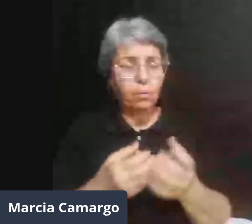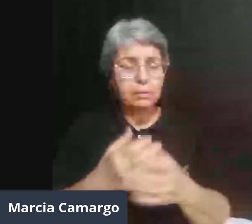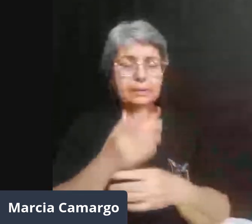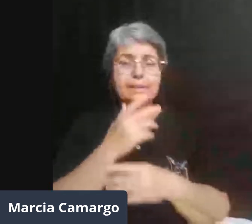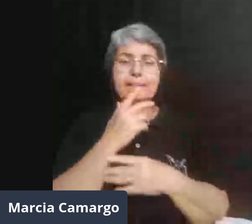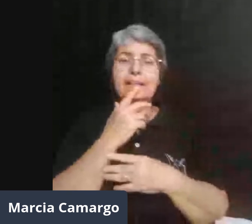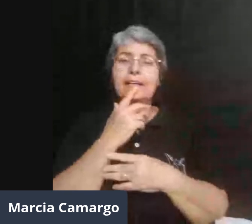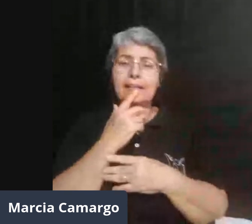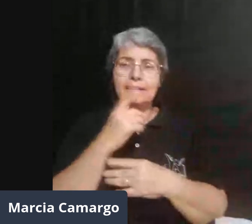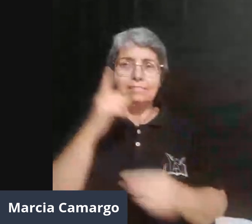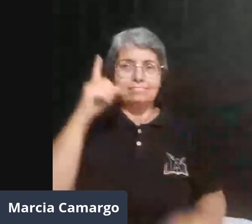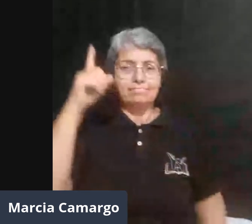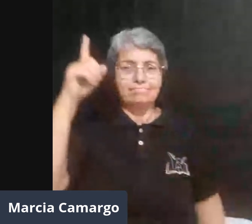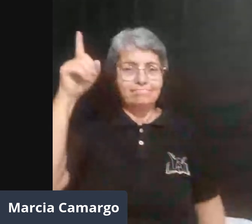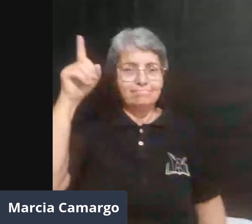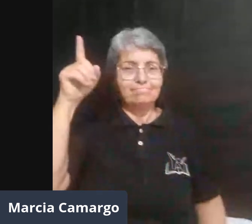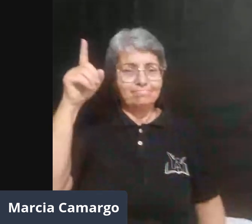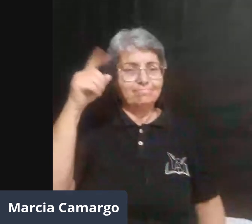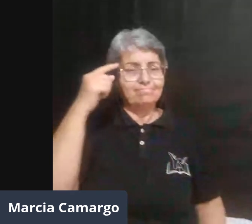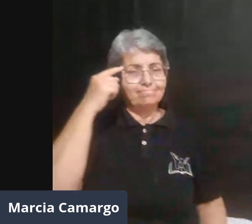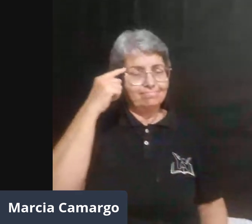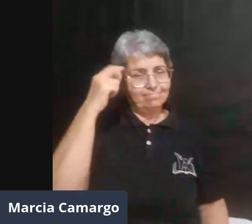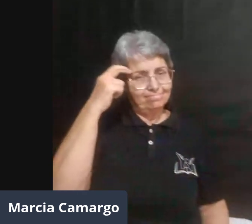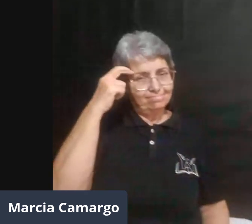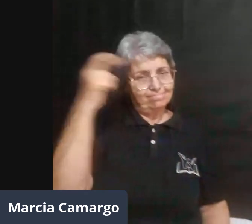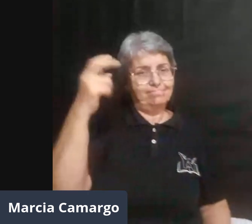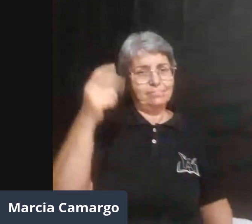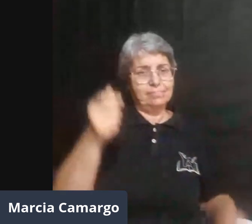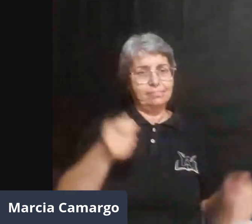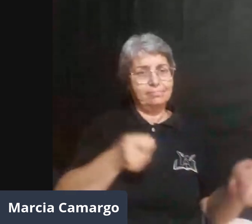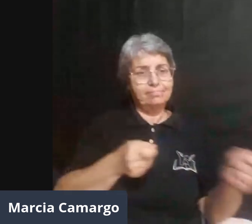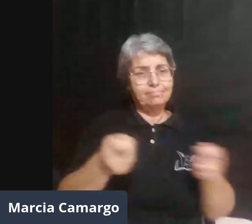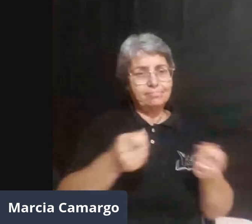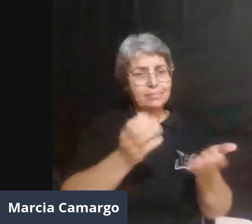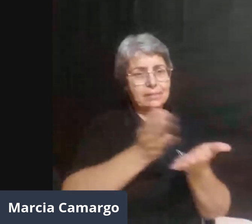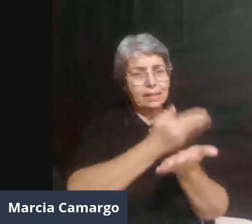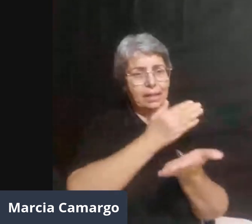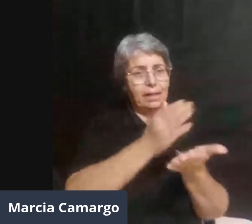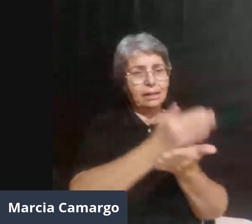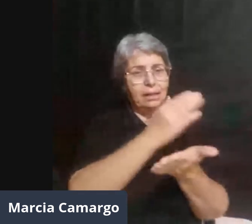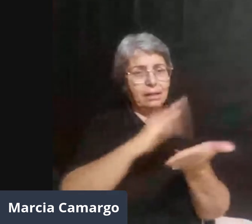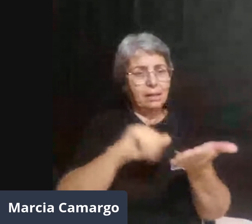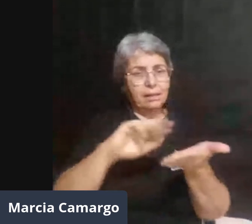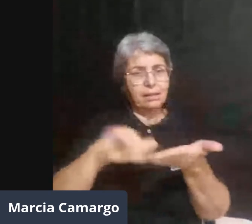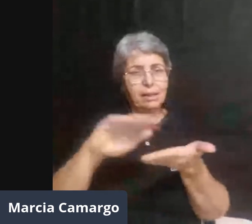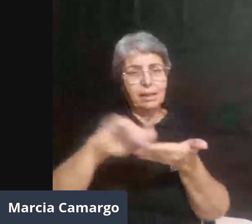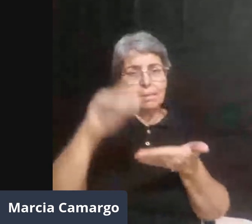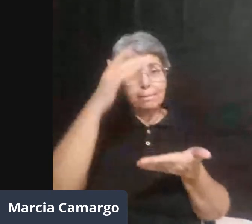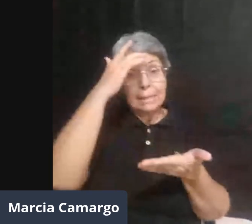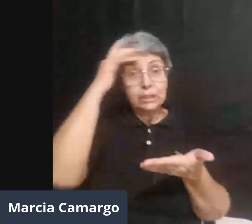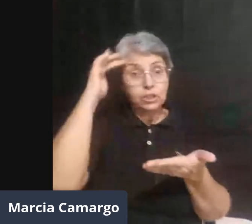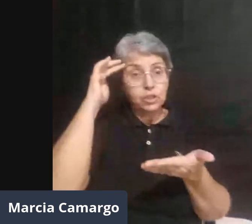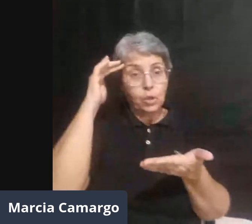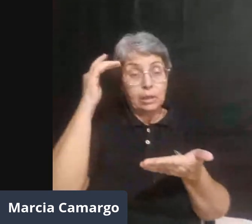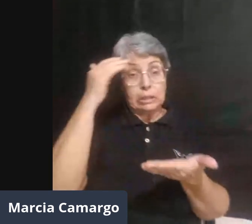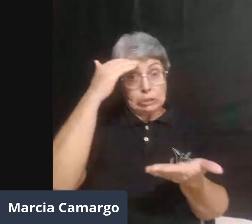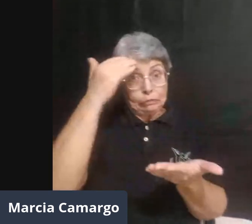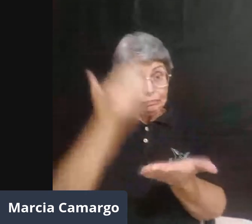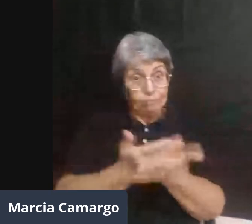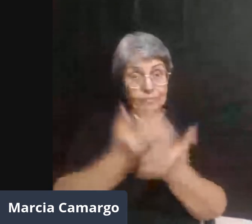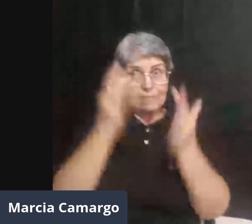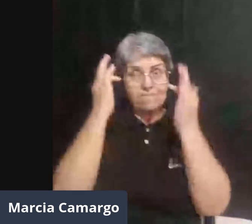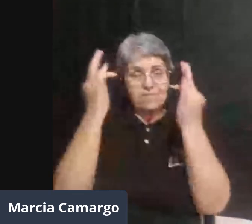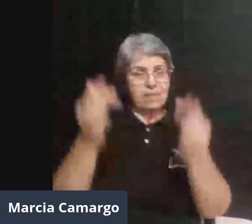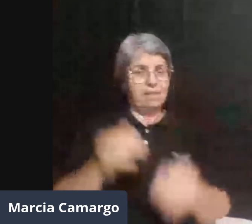igreja prestes a nascer. Foi uma tremenda prova. Podemos dizer que a Igreja Adventista do Sétimo Dia